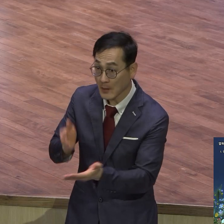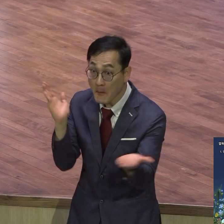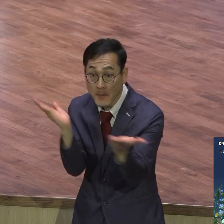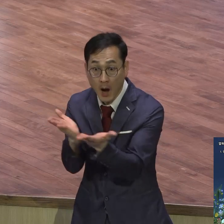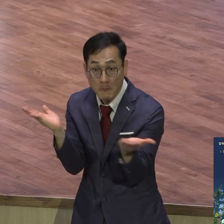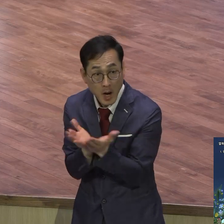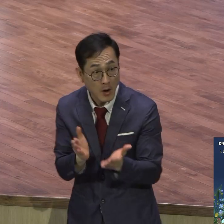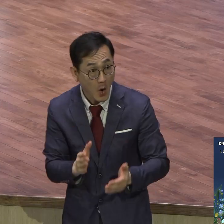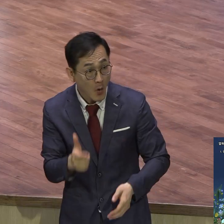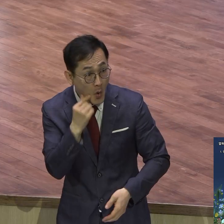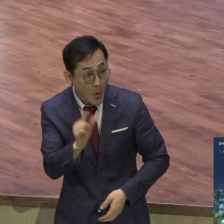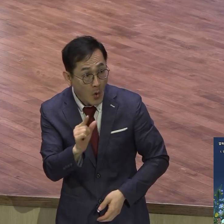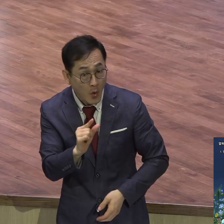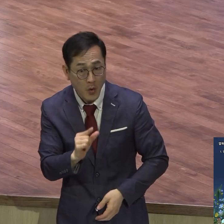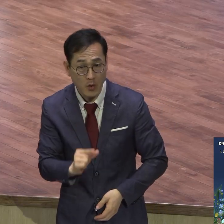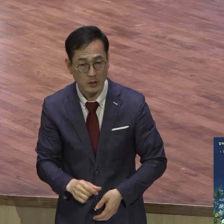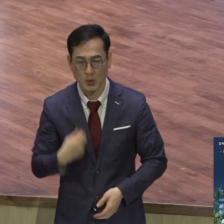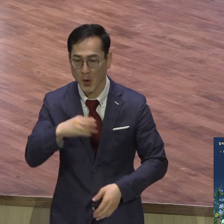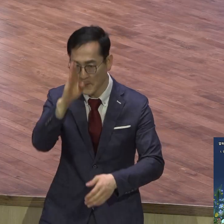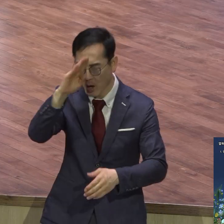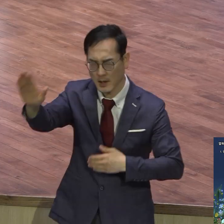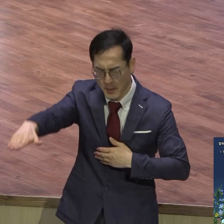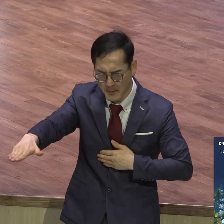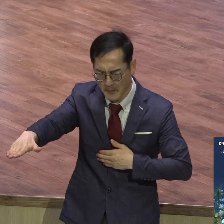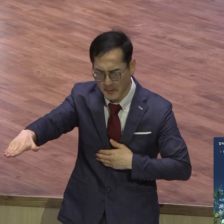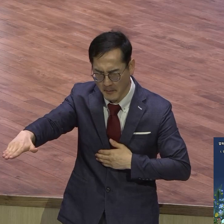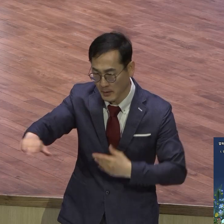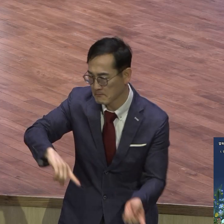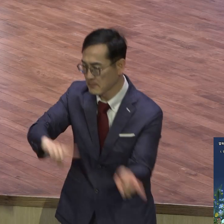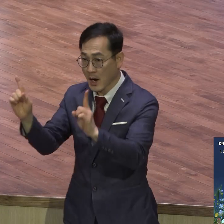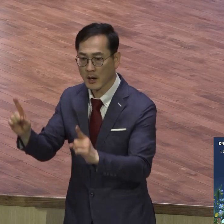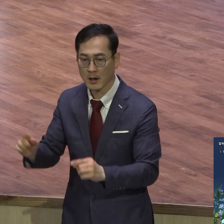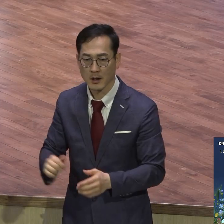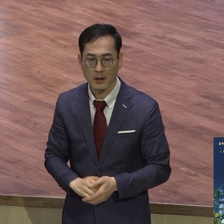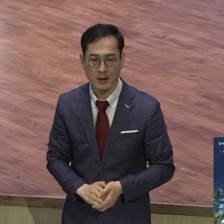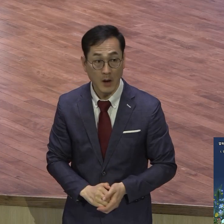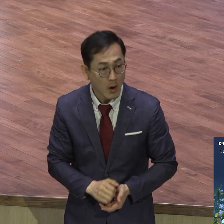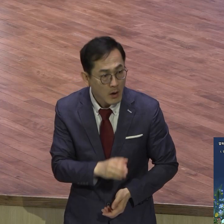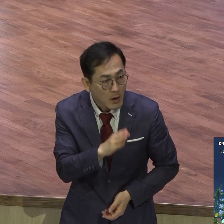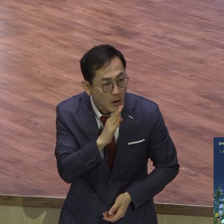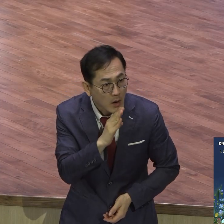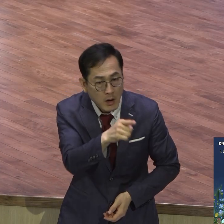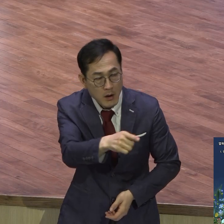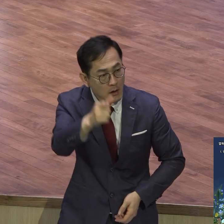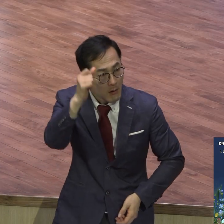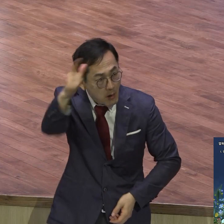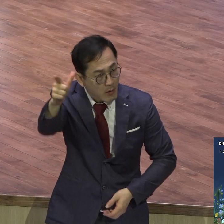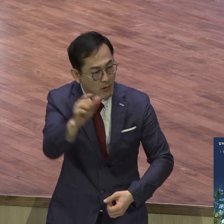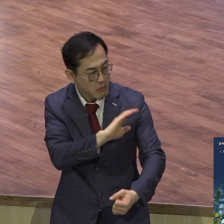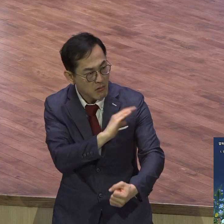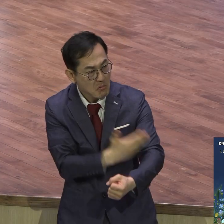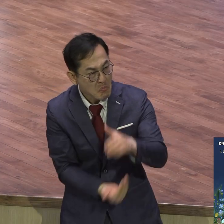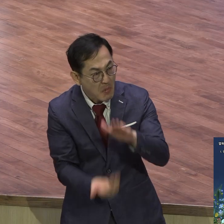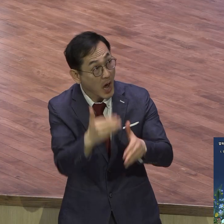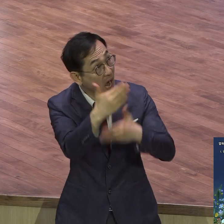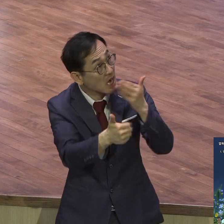병도 고쳐주고 병 고친다. 그러니까 다 속는 거지요. 이야 능력 나타난다.